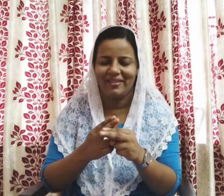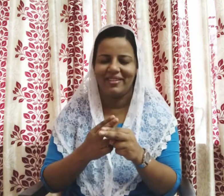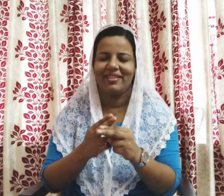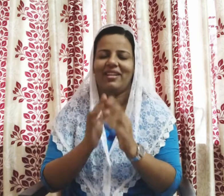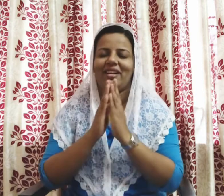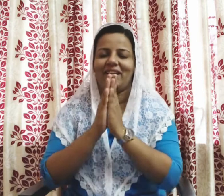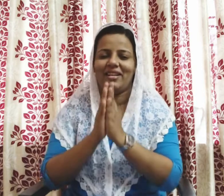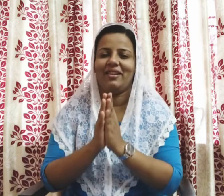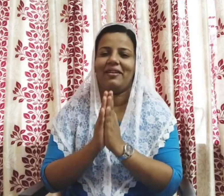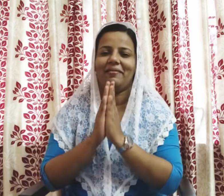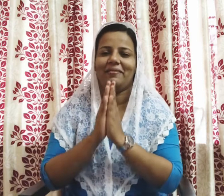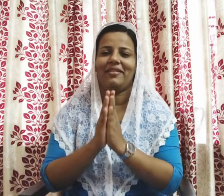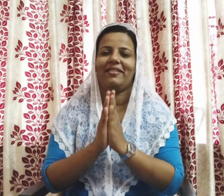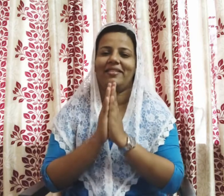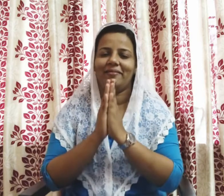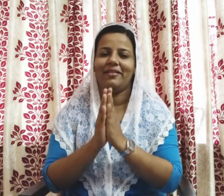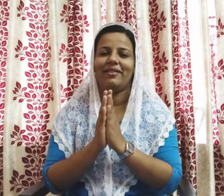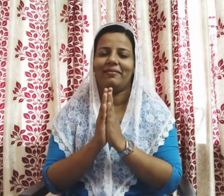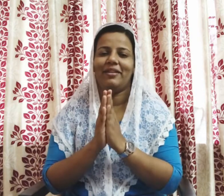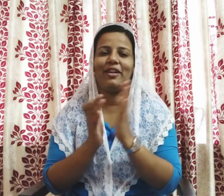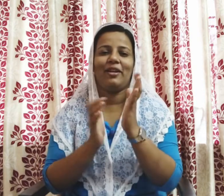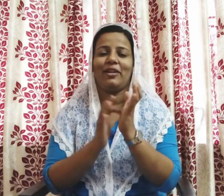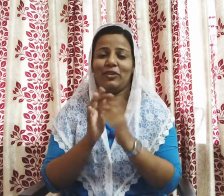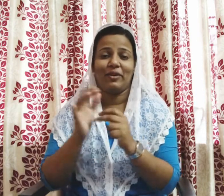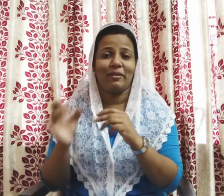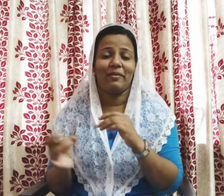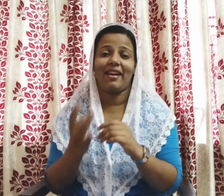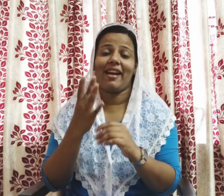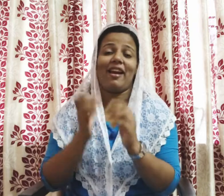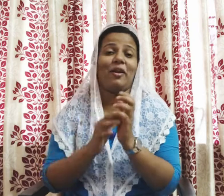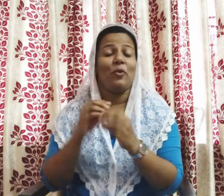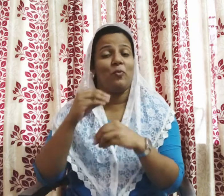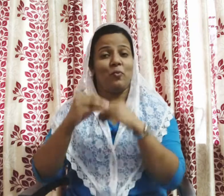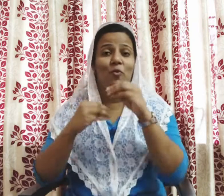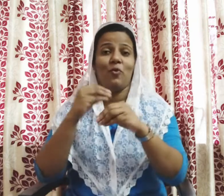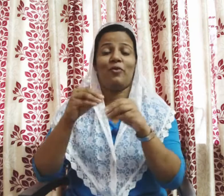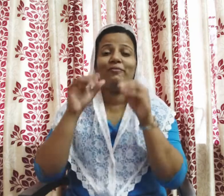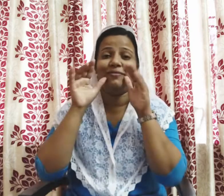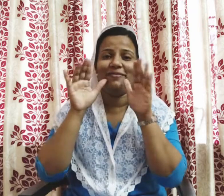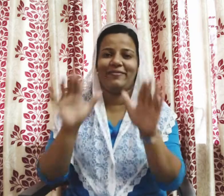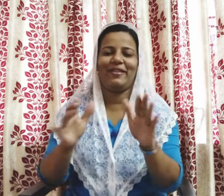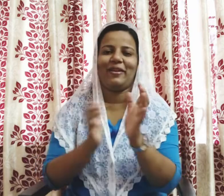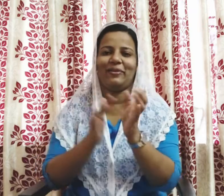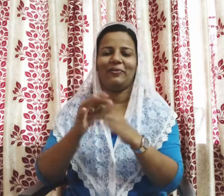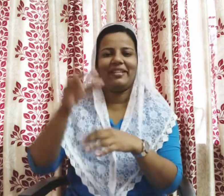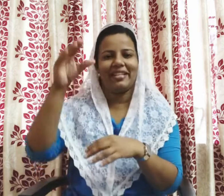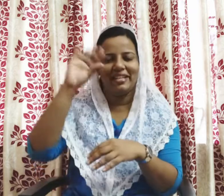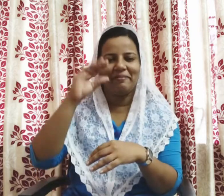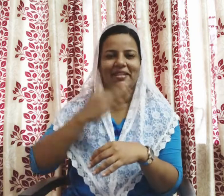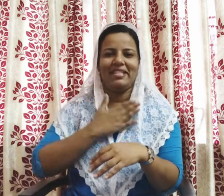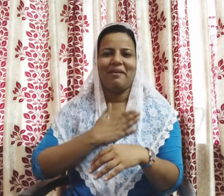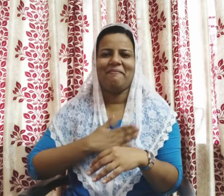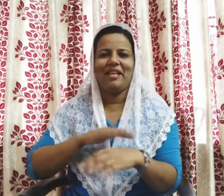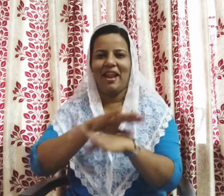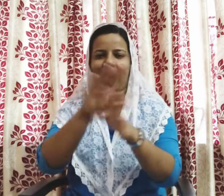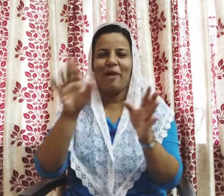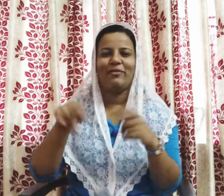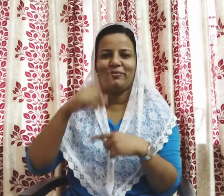നാമത്തിൽ തന്നെ ആമേൻ ആമേൻ ആമേൻ. കർത്താവ് നിങ്ങളെ ഈ പ്രഭാതത്തിൽ ധാരാളമായിട്ട് അനുഗ്രഹിക്കട്ടെ. കർത്താവിൻ്റെ കൃപയും സമാധാനവും നിങ്ങളുടെ ജീവിതത്തിൽ